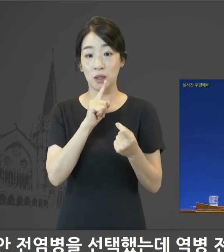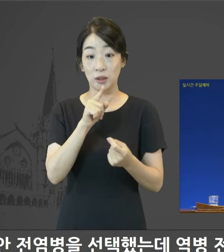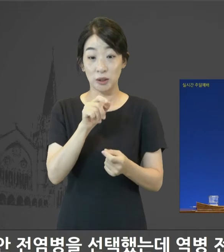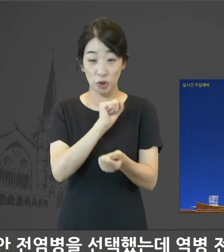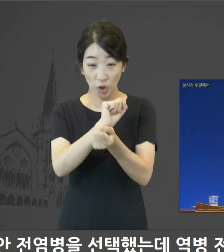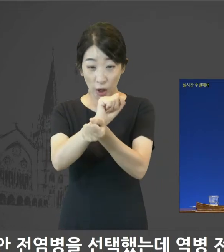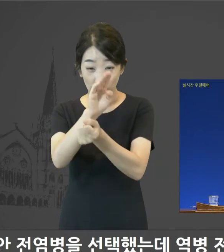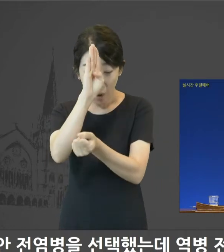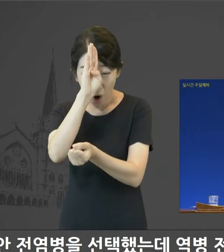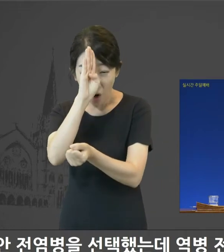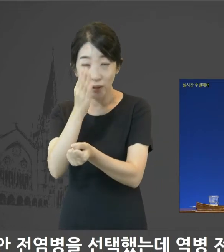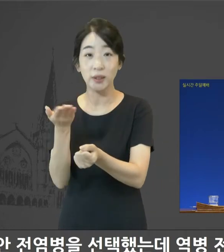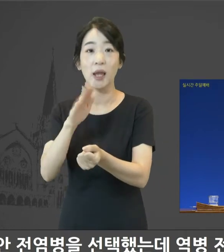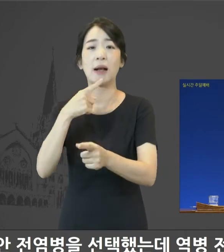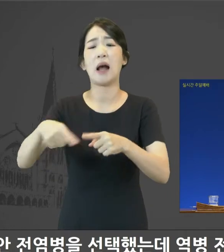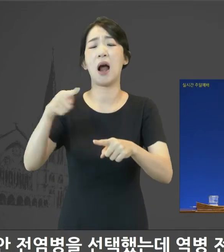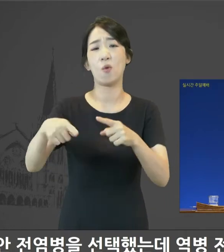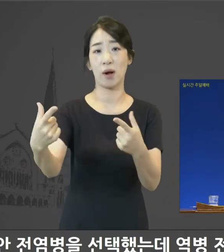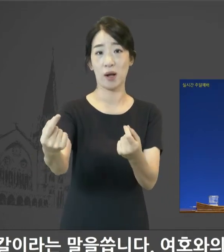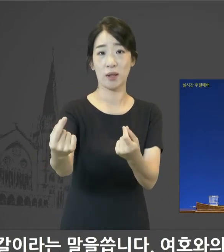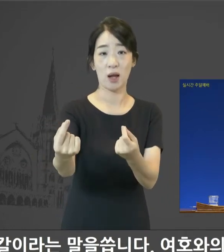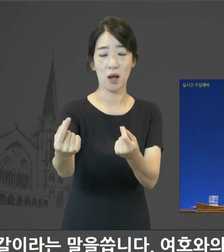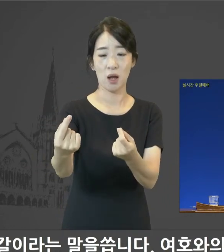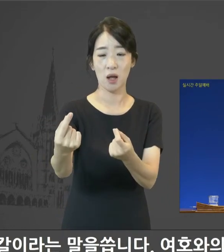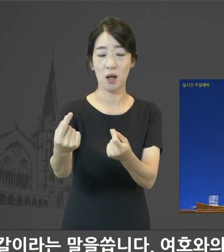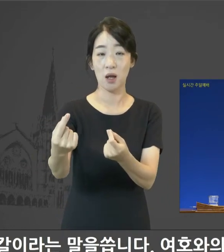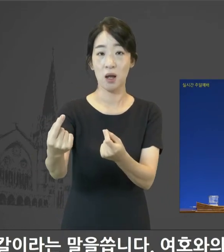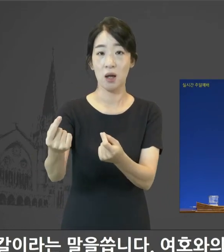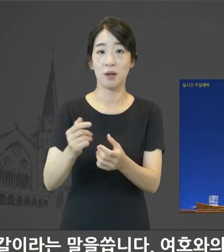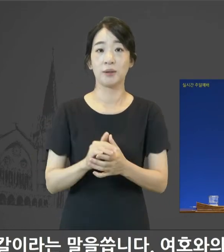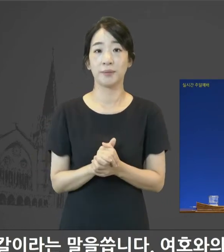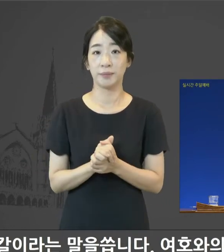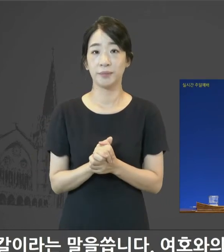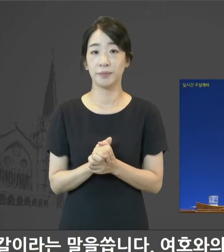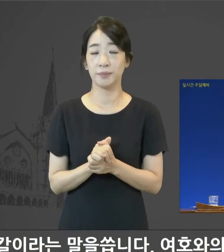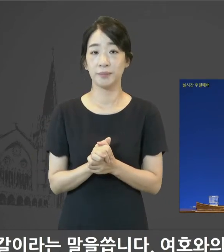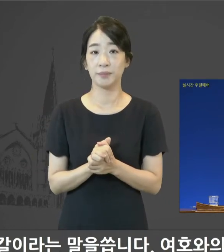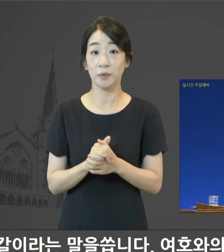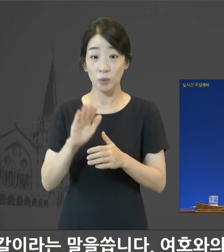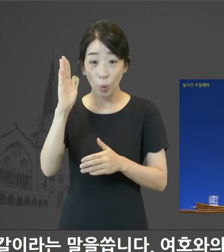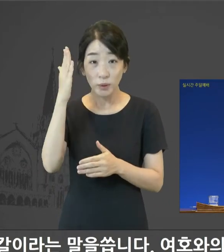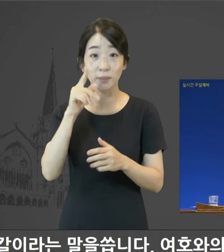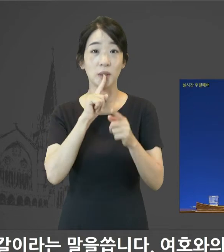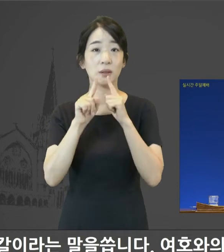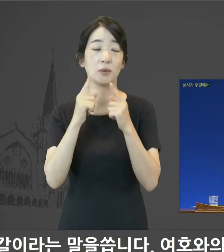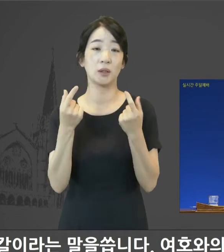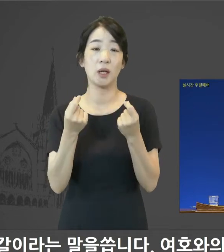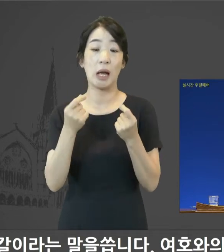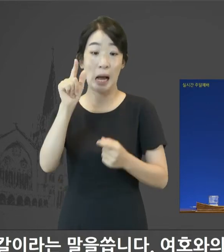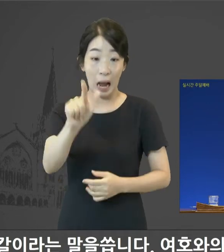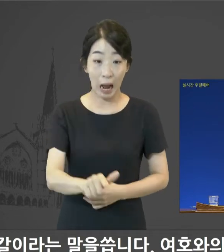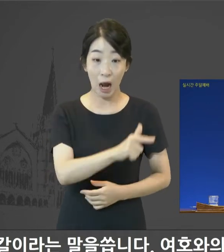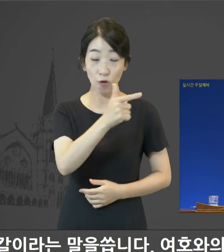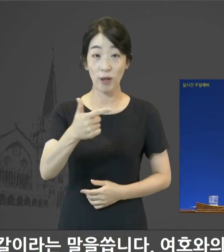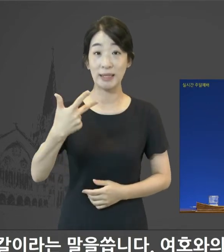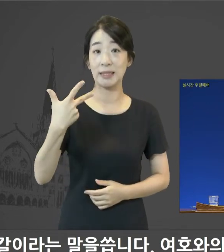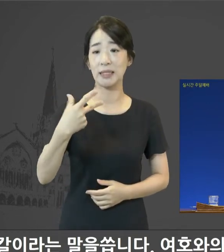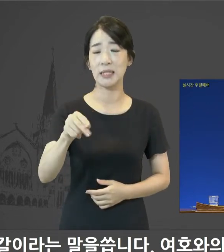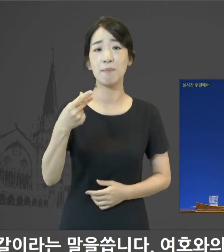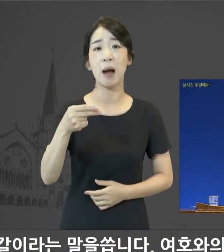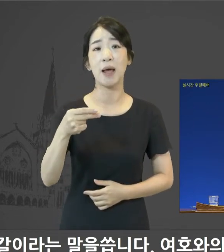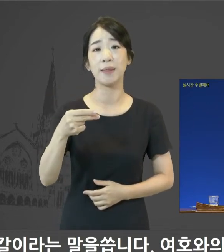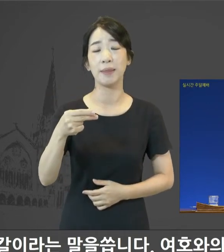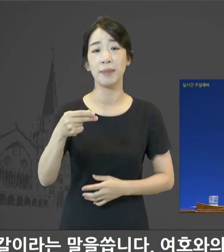거야. 요즘 같은 때 이 말씀 기억해둬도 좋을 것 같아요. 하루에 7만 명이 죽는 거예요. 다윗이